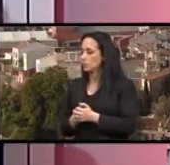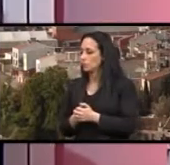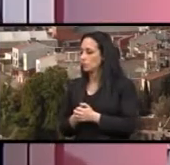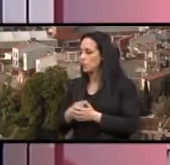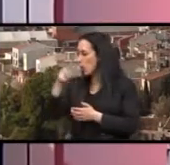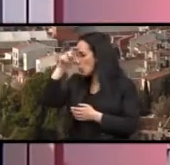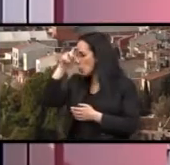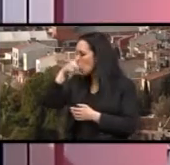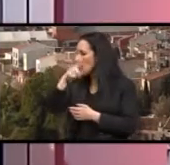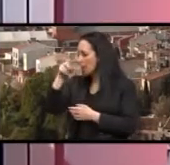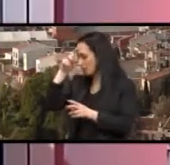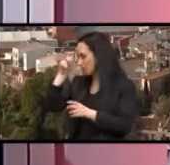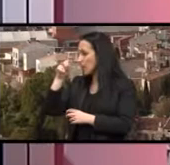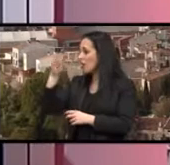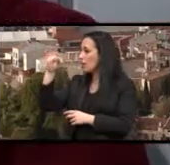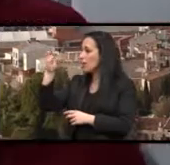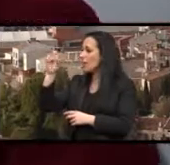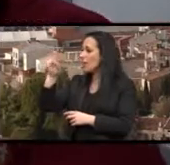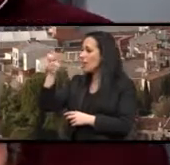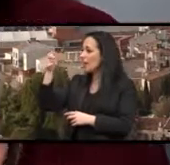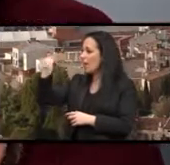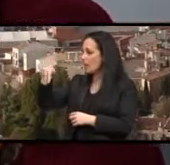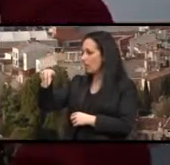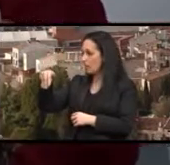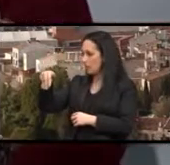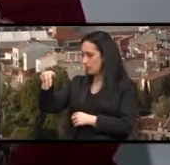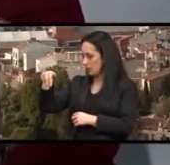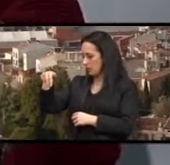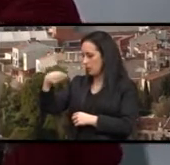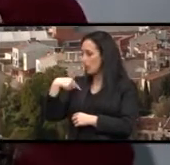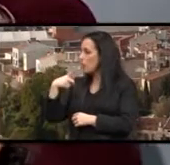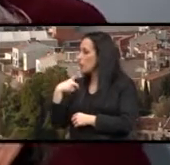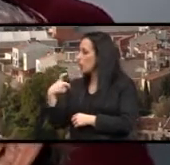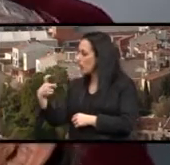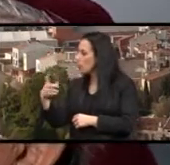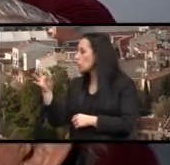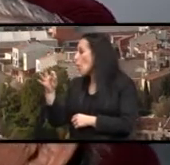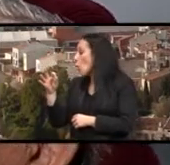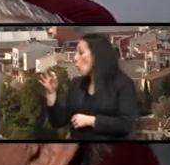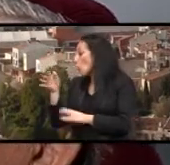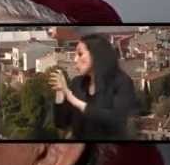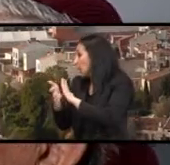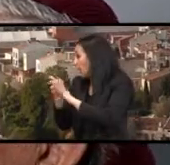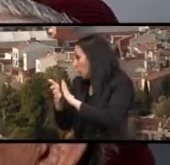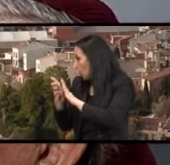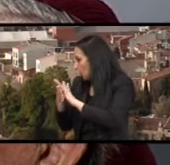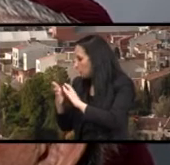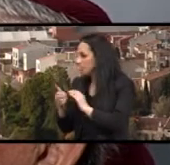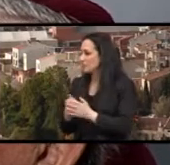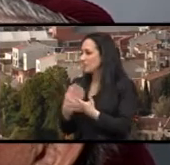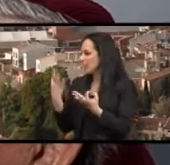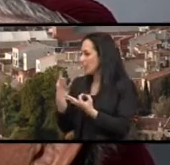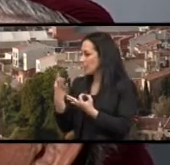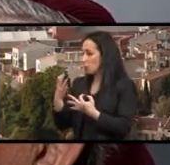El seu nom? Em dic Ferran. Ferran. I la pregunta o comentari és que en la